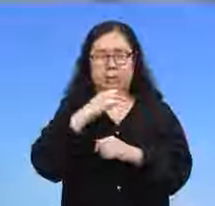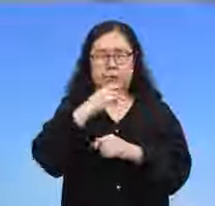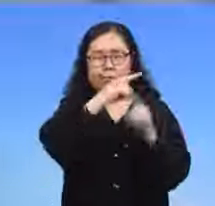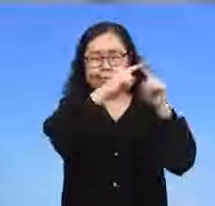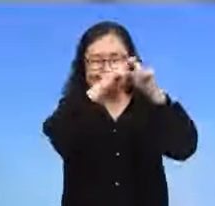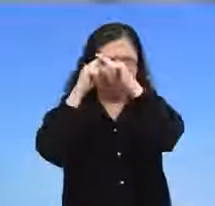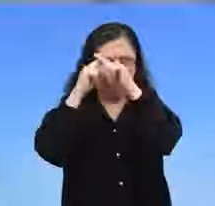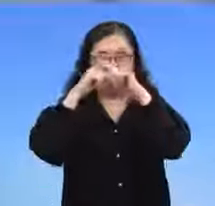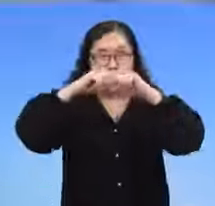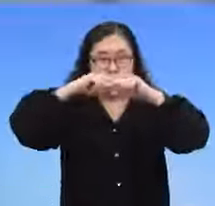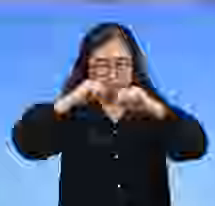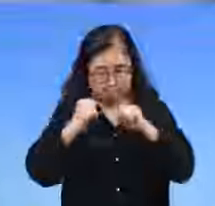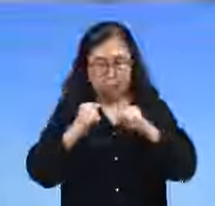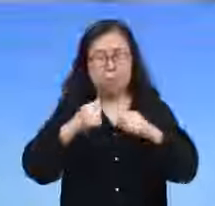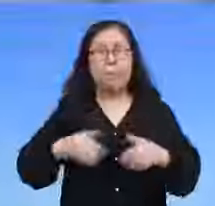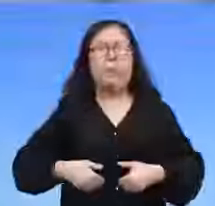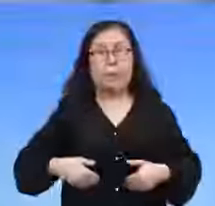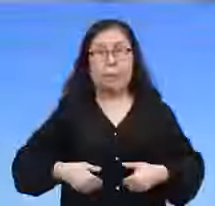거예요.